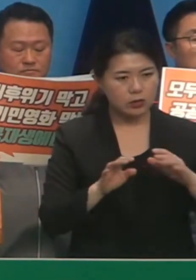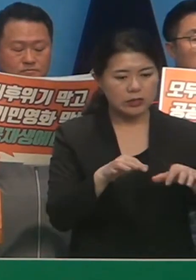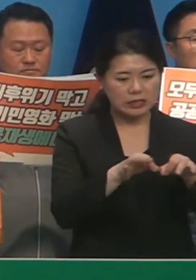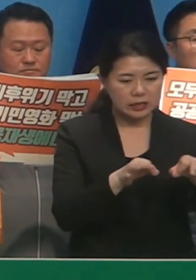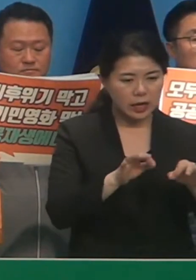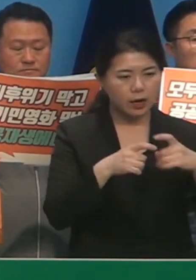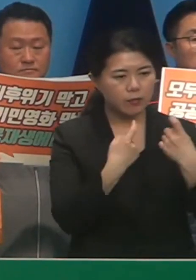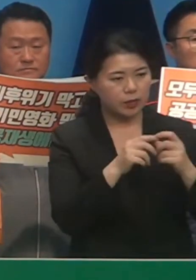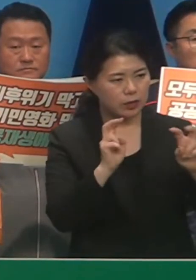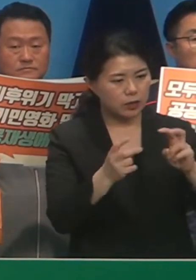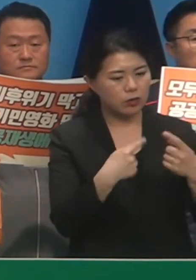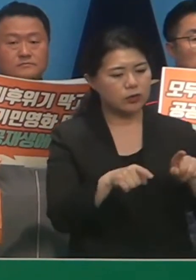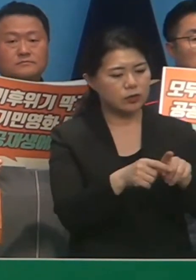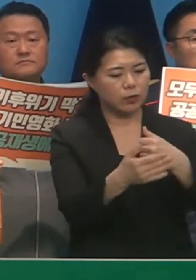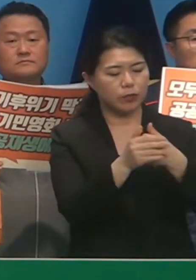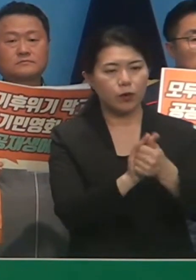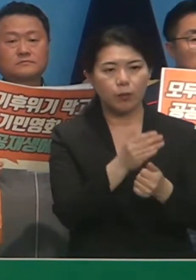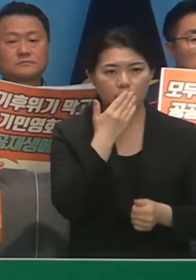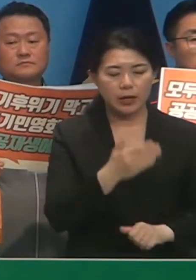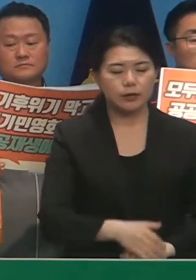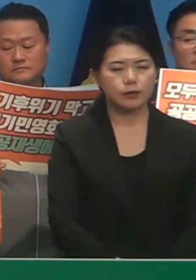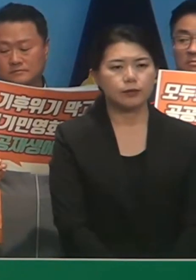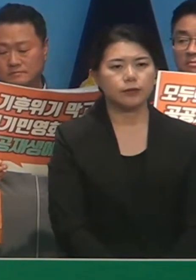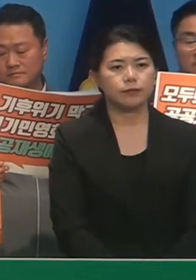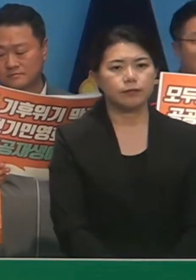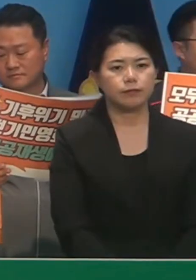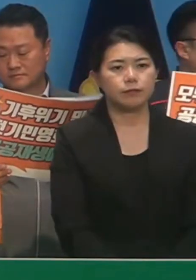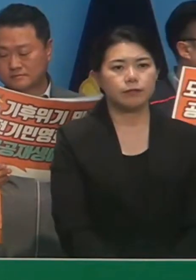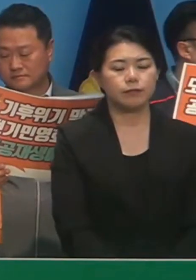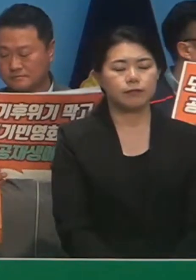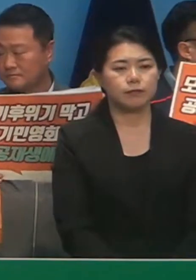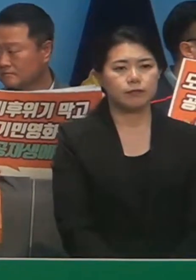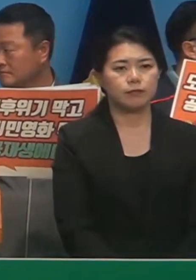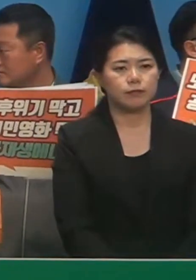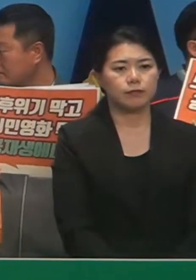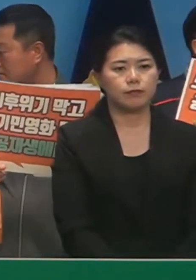민간도 같이 협력할 수 있다고 생각합니다.